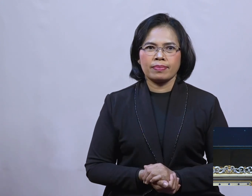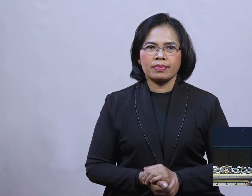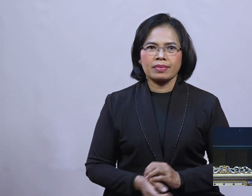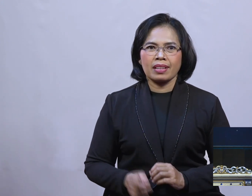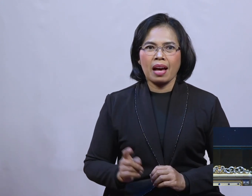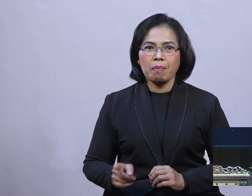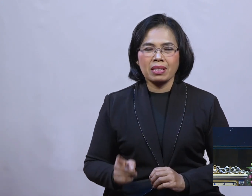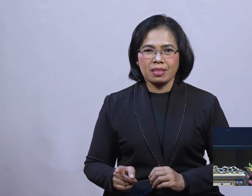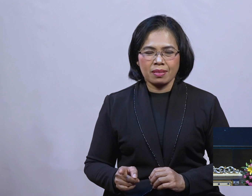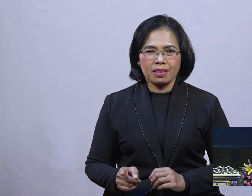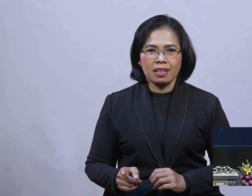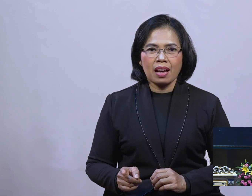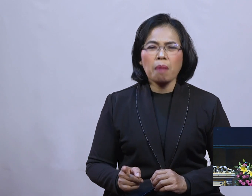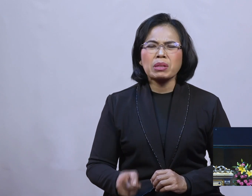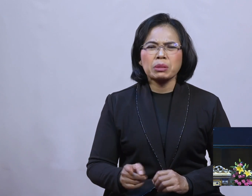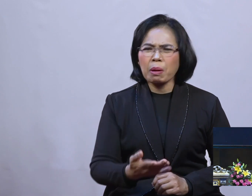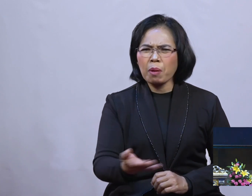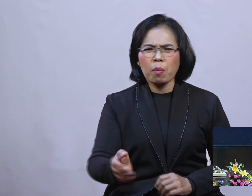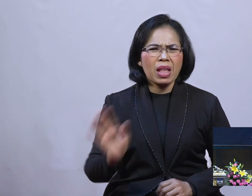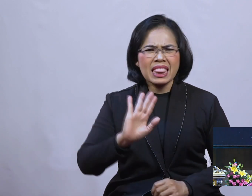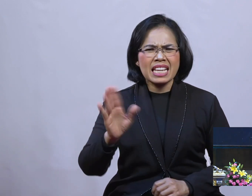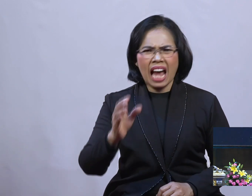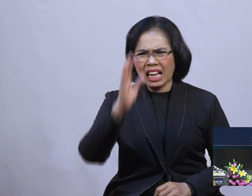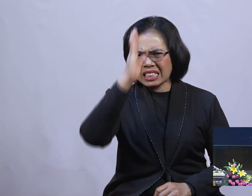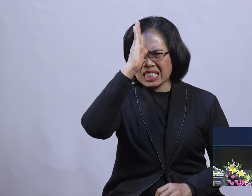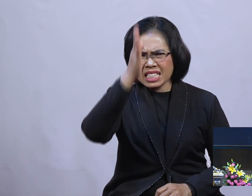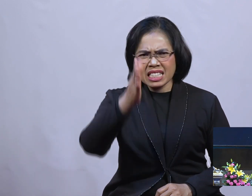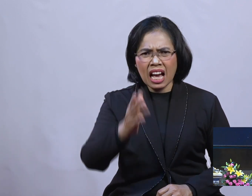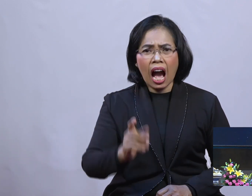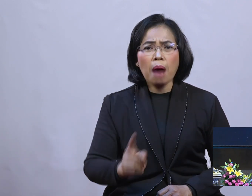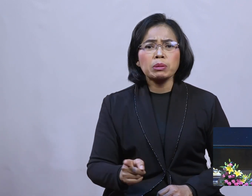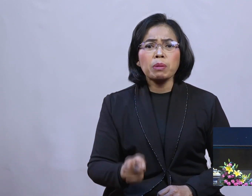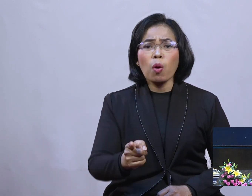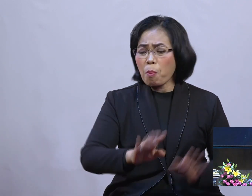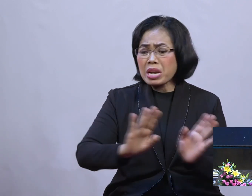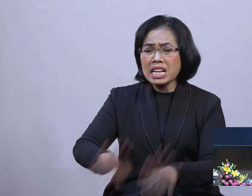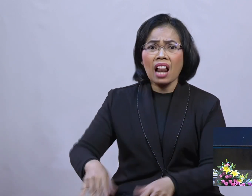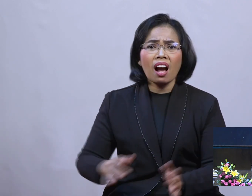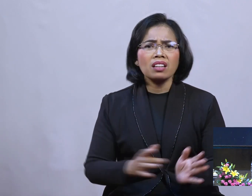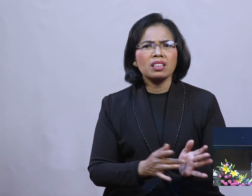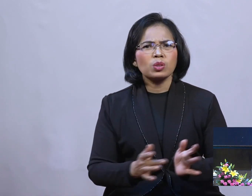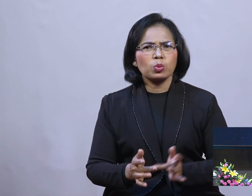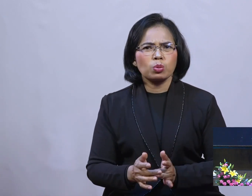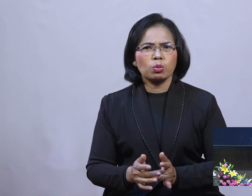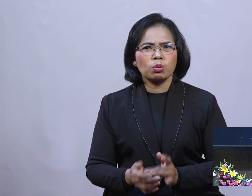hai kenapa engkau tidak setia hai kenapa kau tinggalkan Yesus